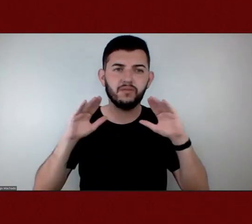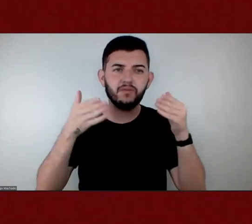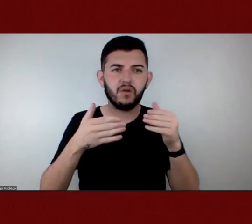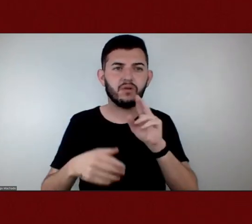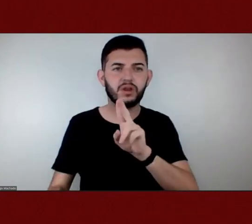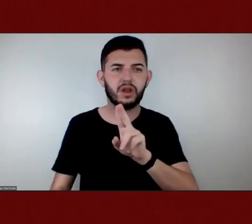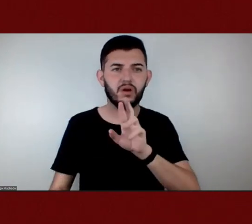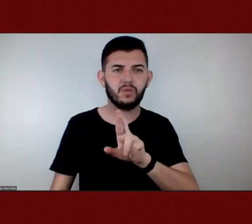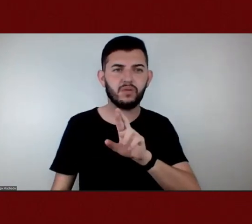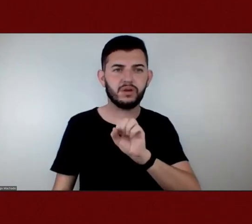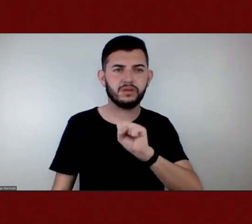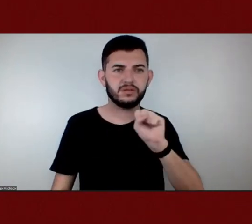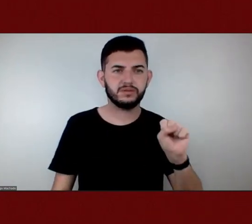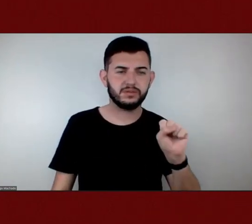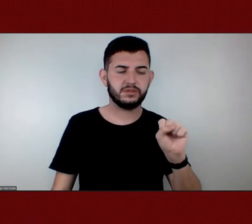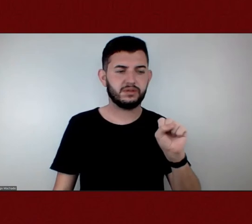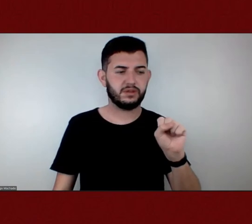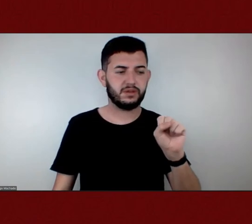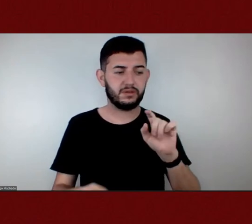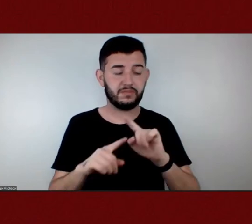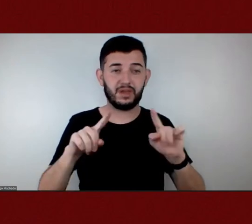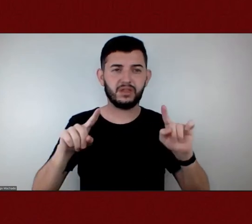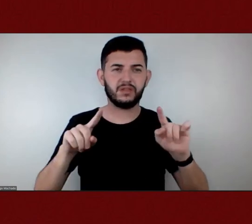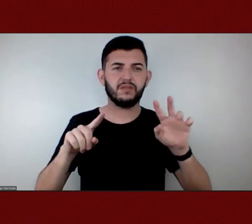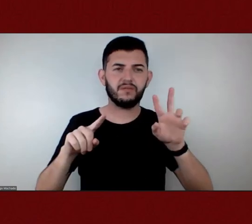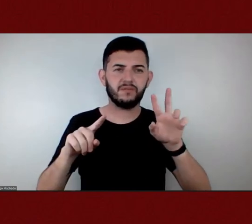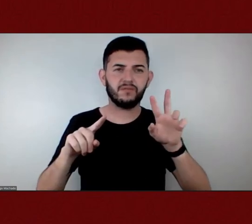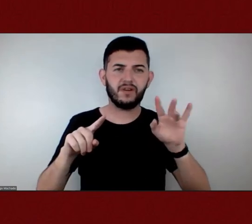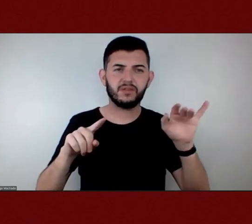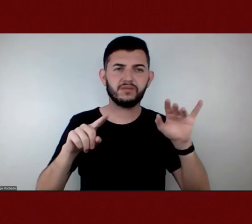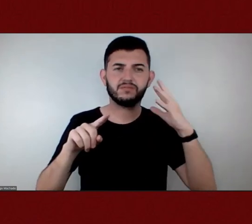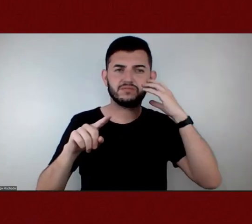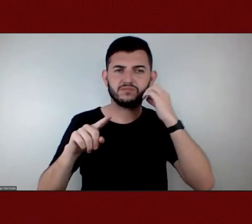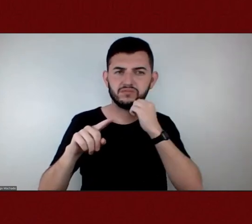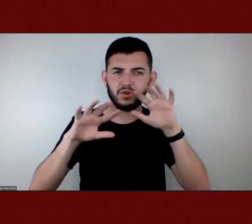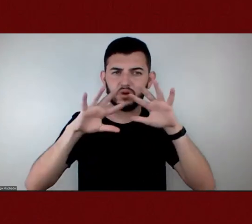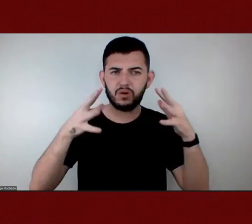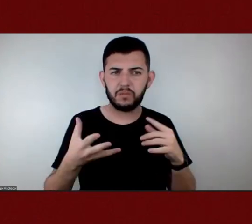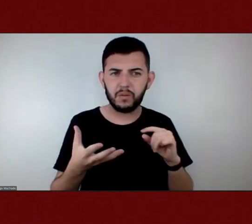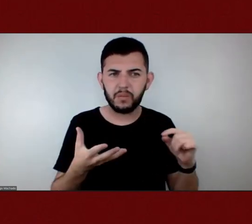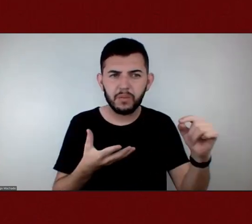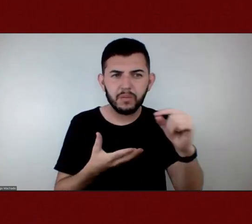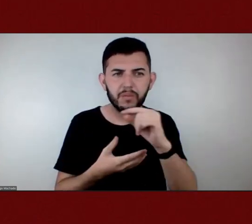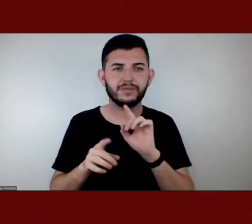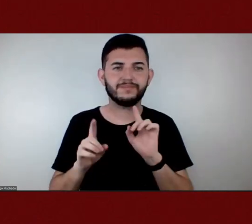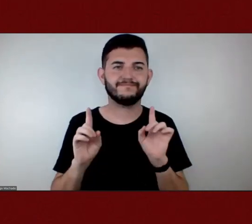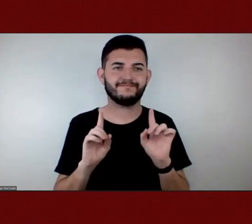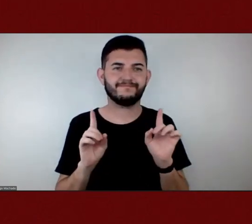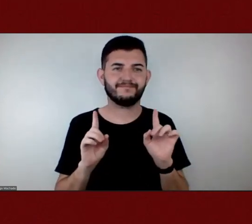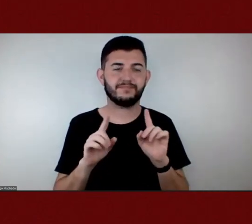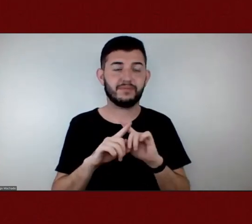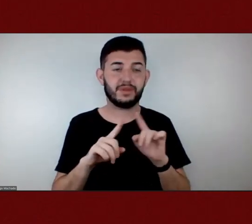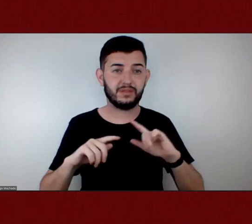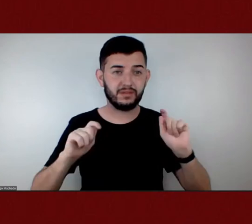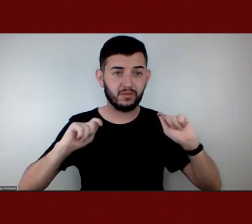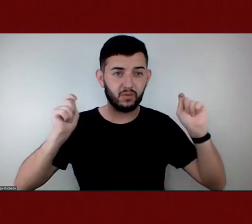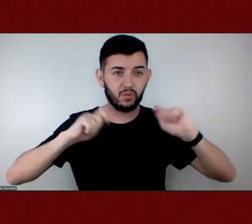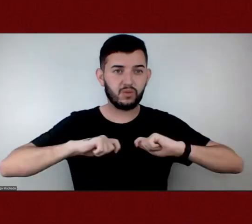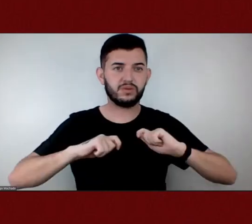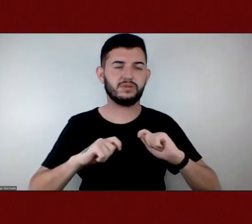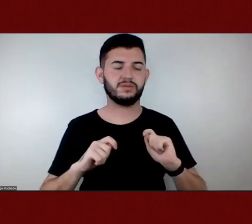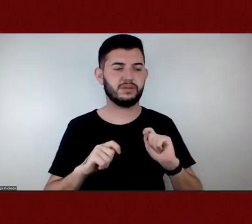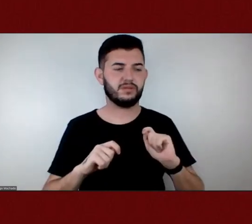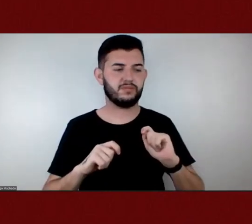não se espalharia mundo afora, a não ser nas condições específicas do segundo